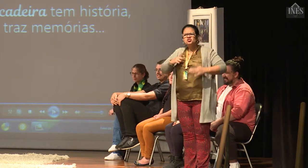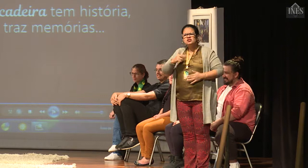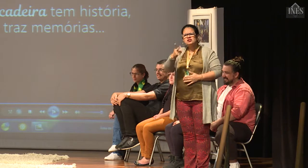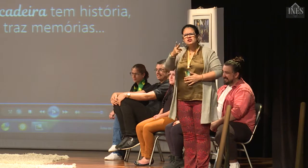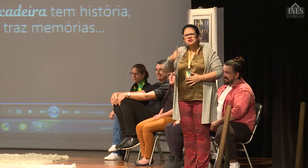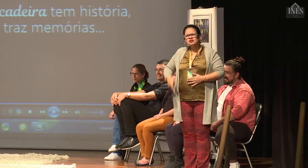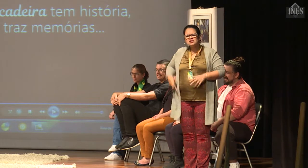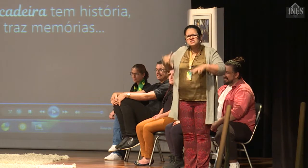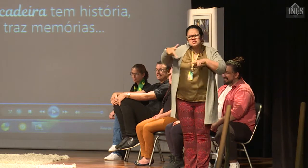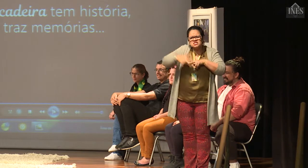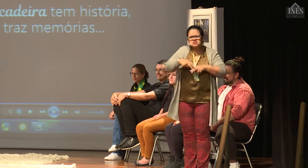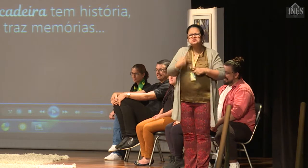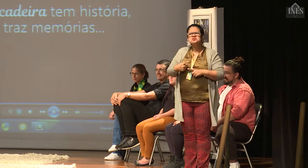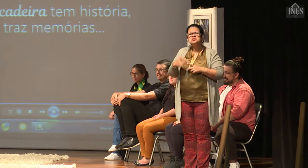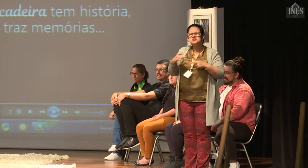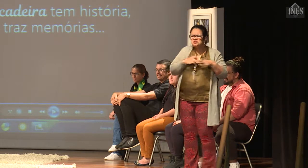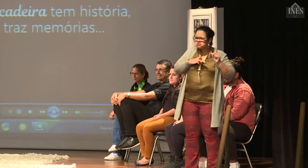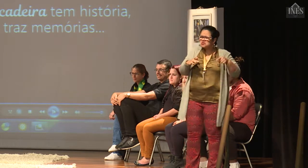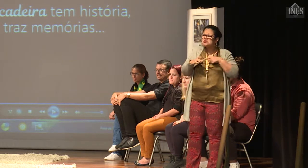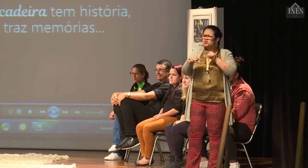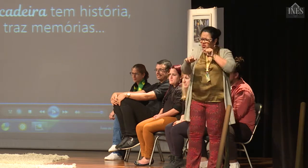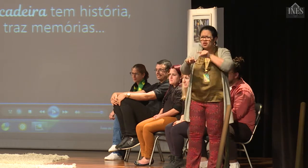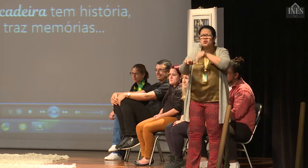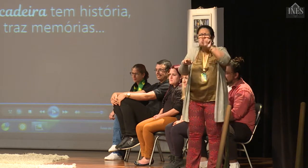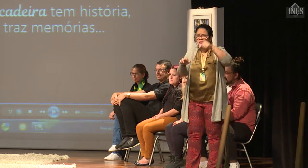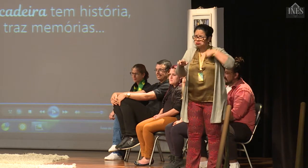as freiras, elas sempre proibiam